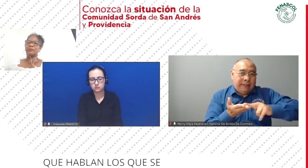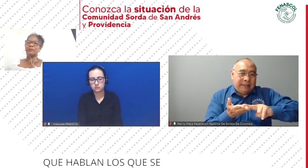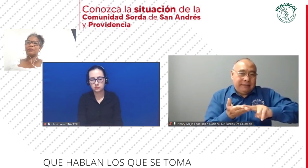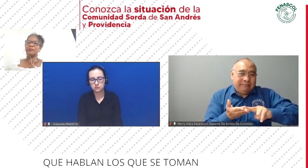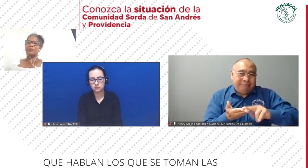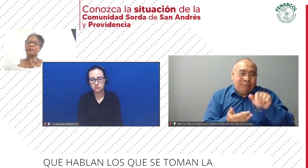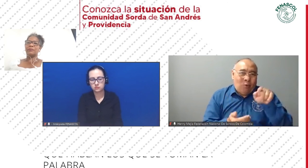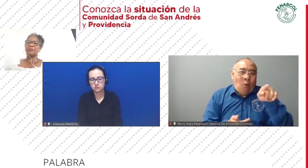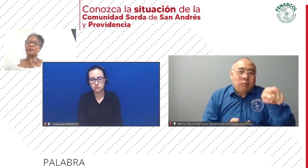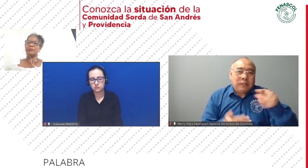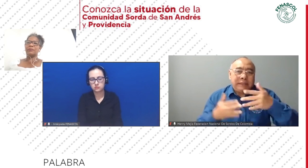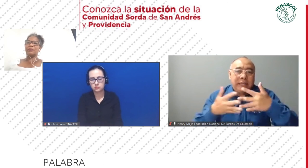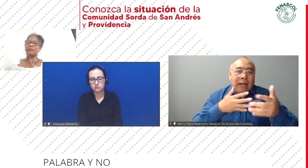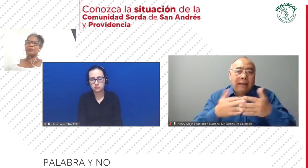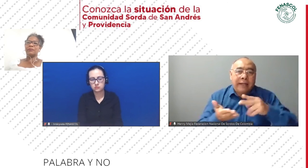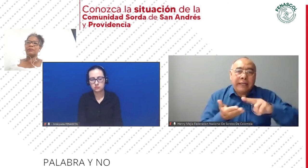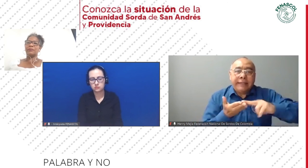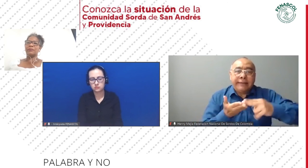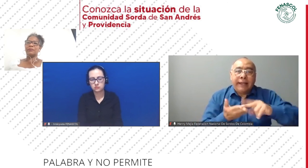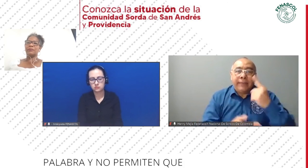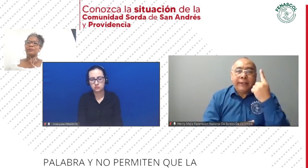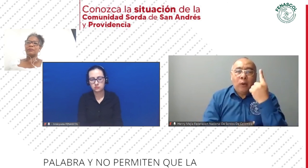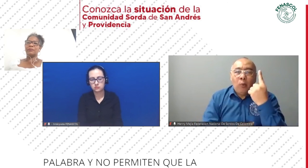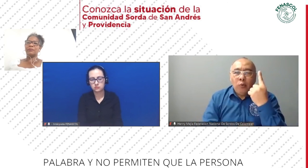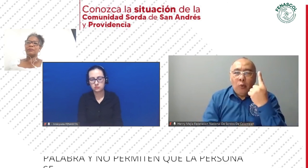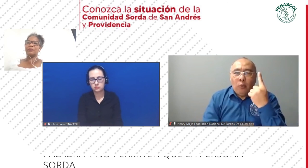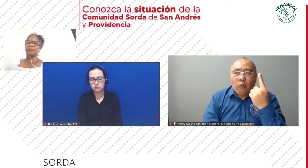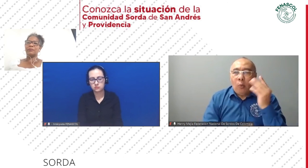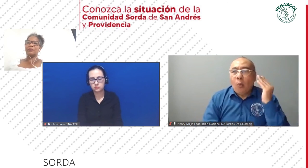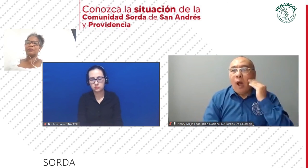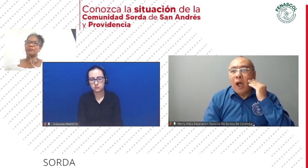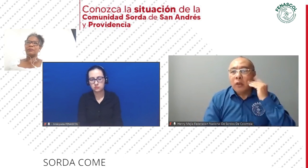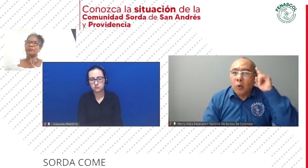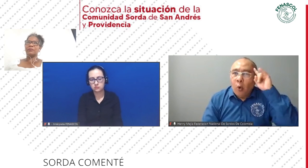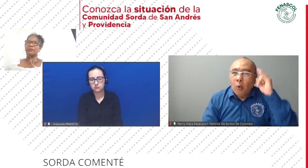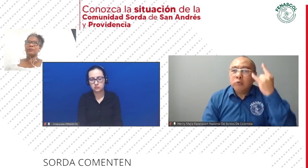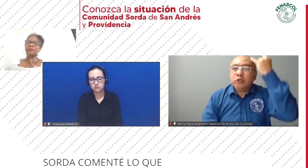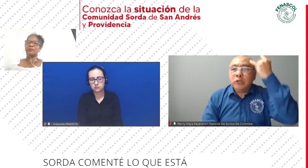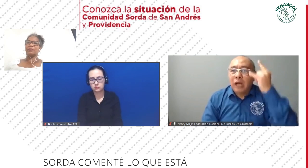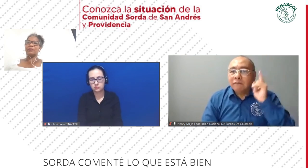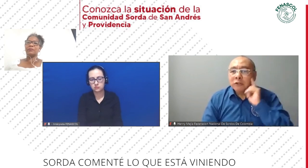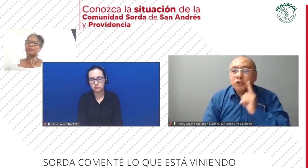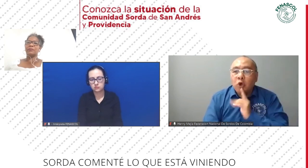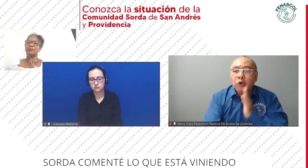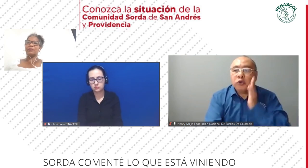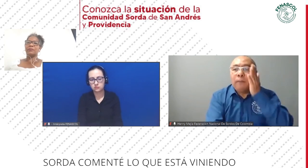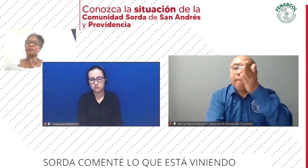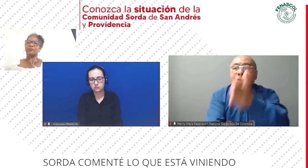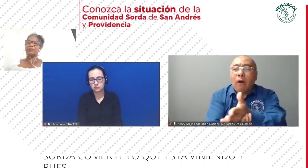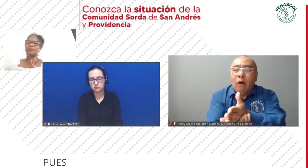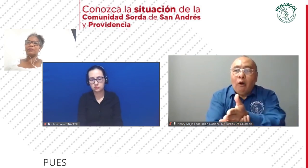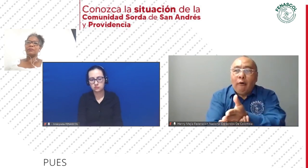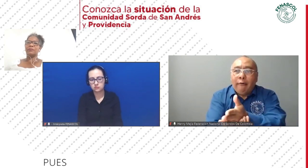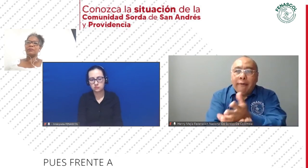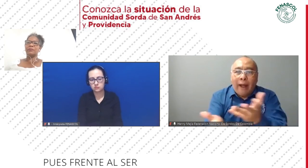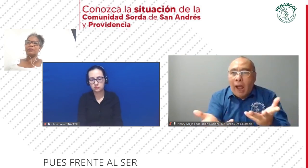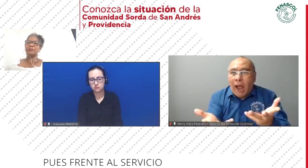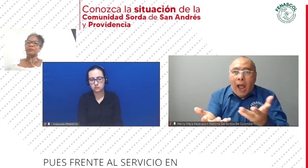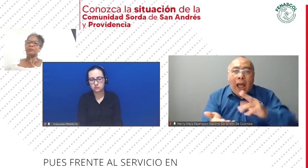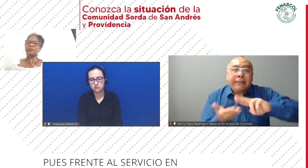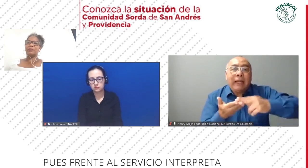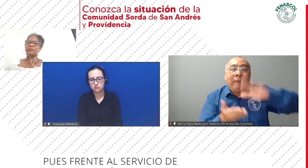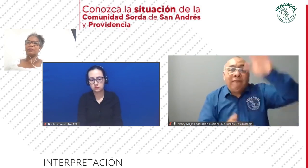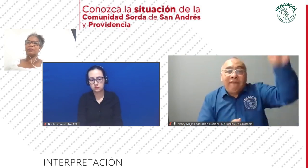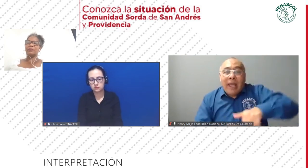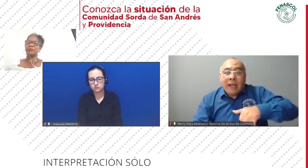que se toman la palabra y no permiten que la persona sorda comente lo que está viviendo y pues frente al servicio de